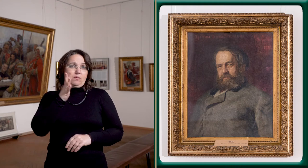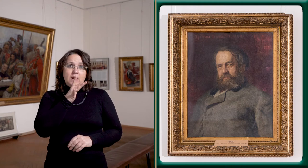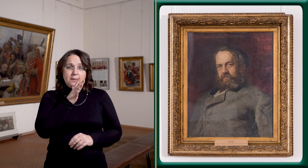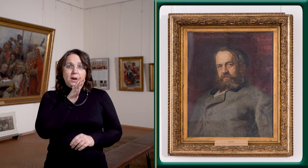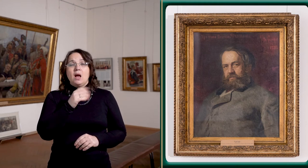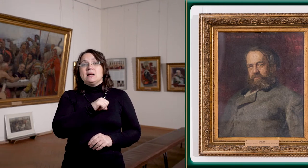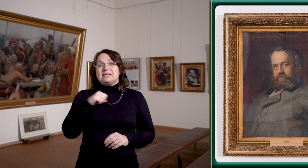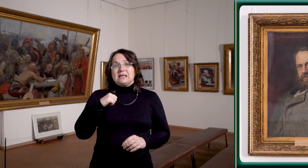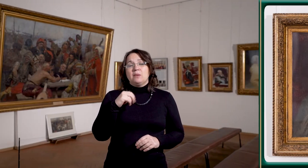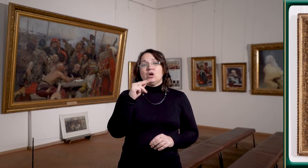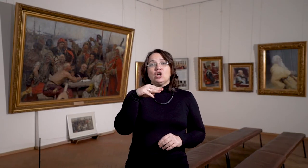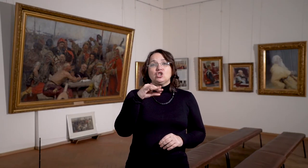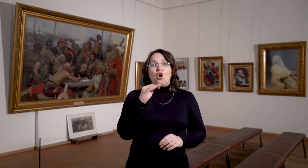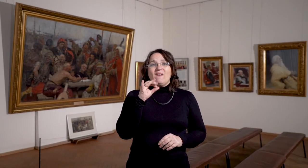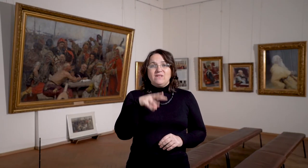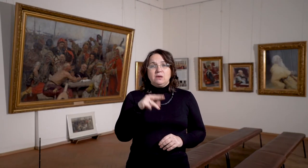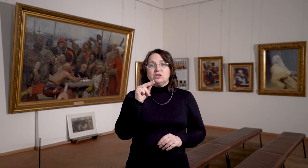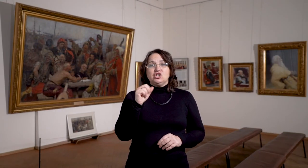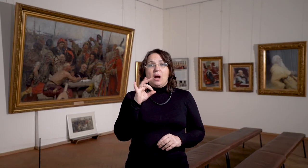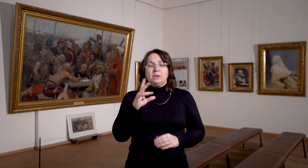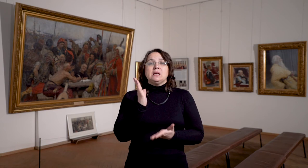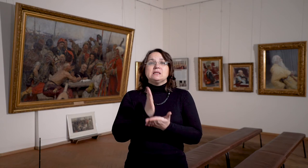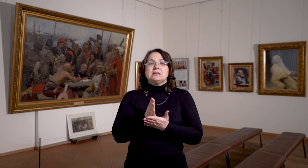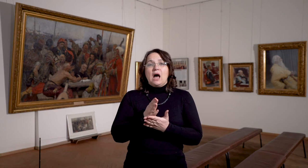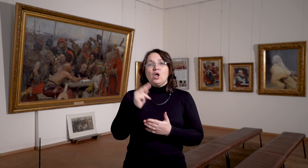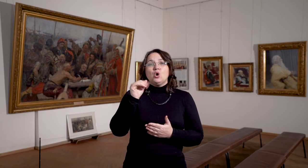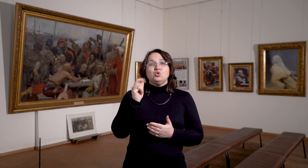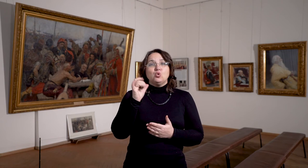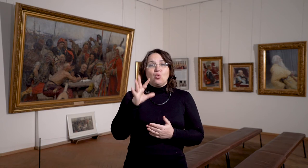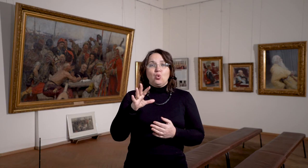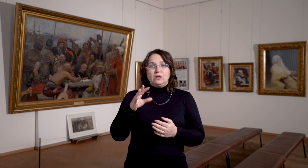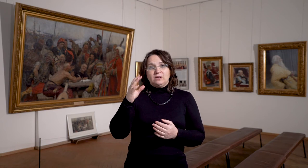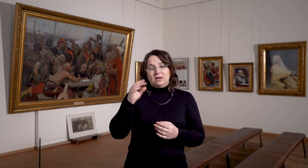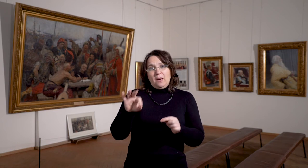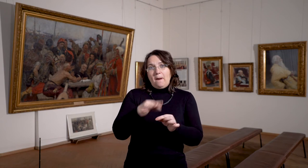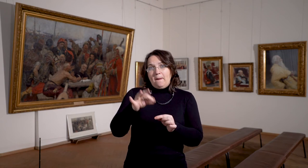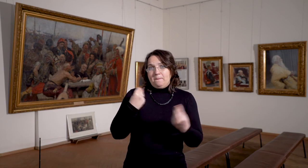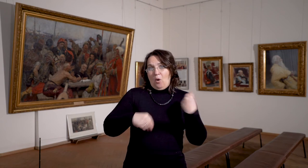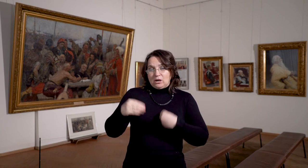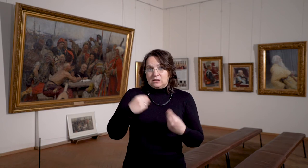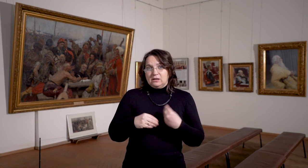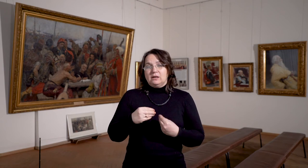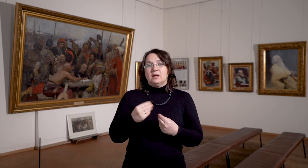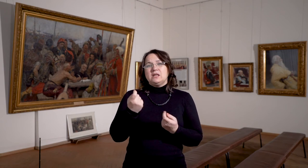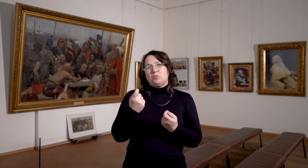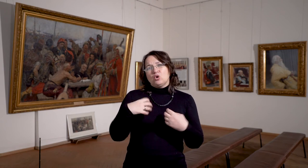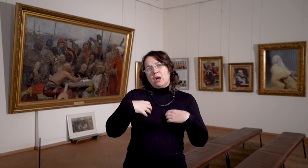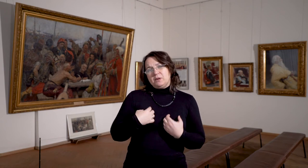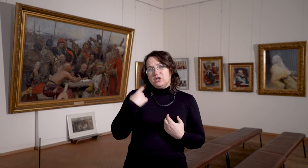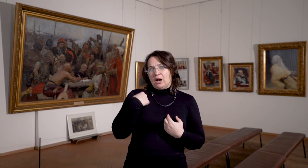временам. Сам Трофим Чаплыгин стал чугуевским портным. Немного печальный взгляд умных глаз обжигает нас, когда мы